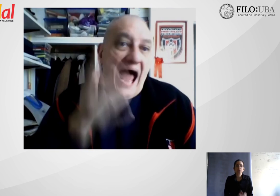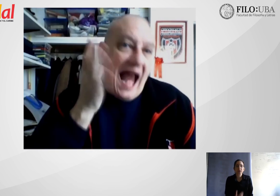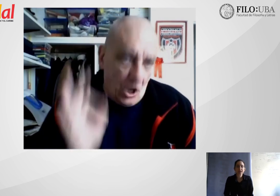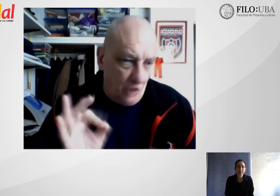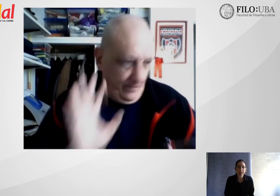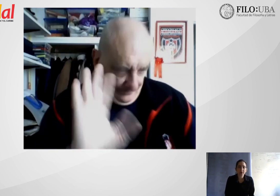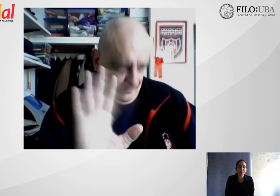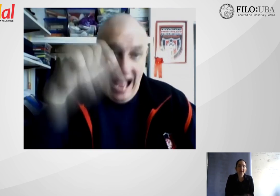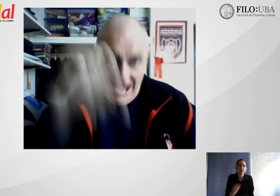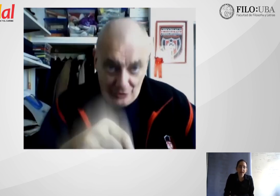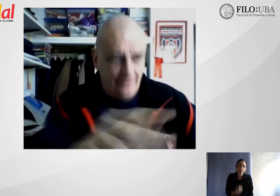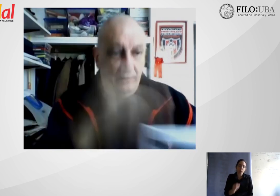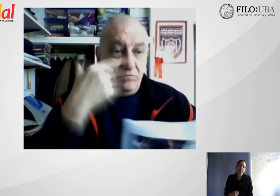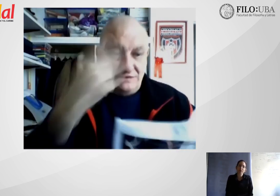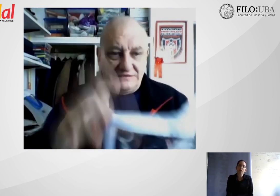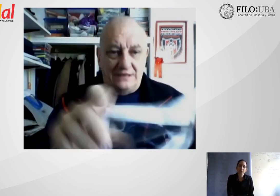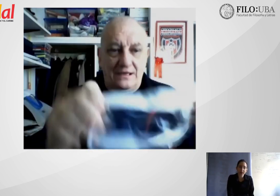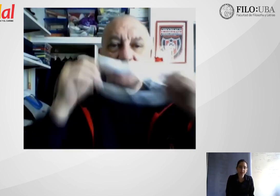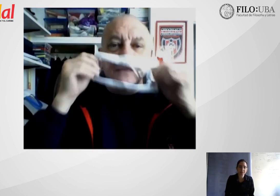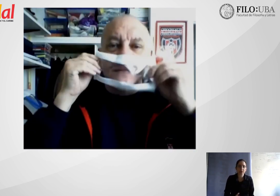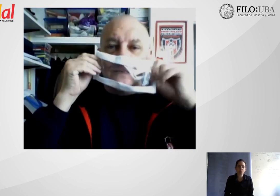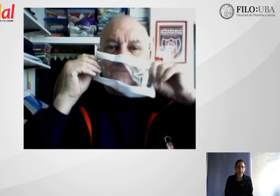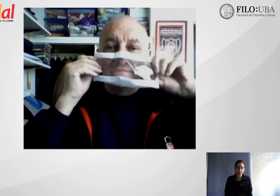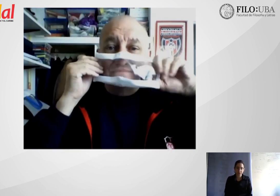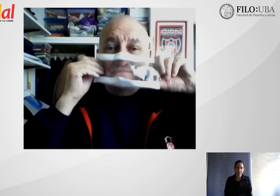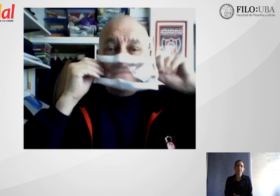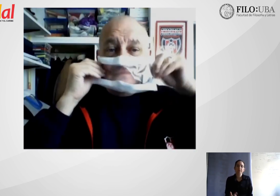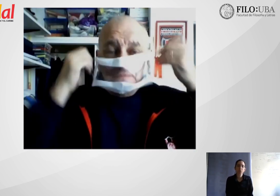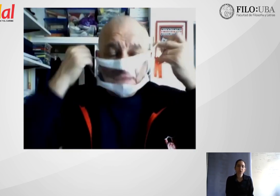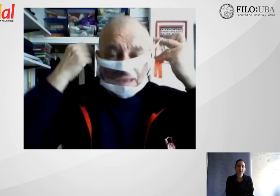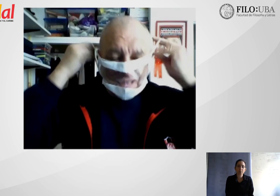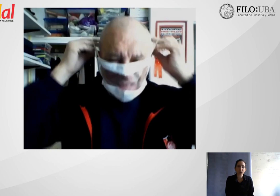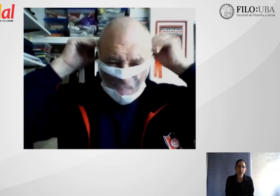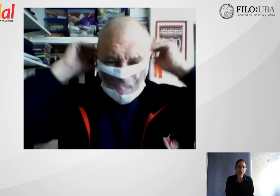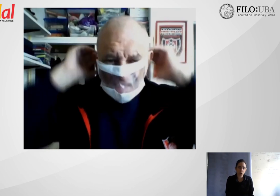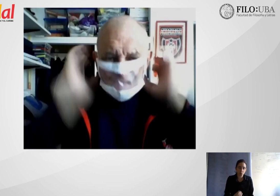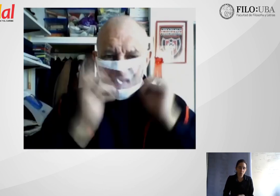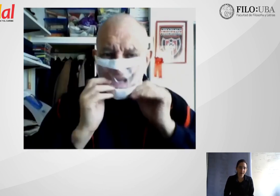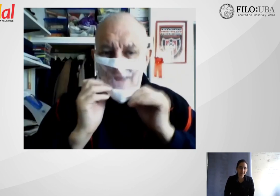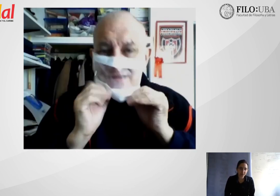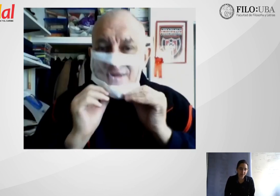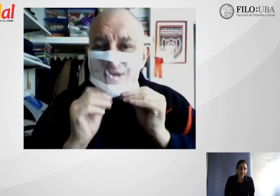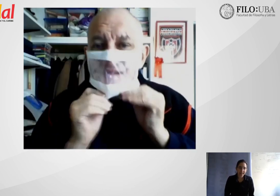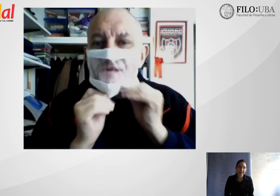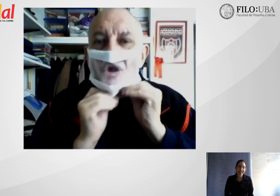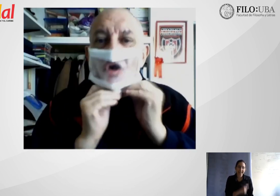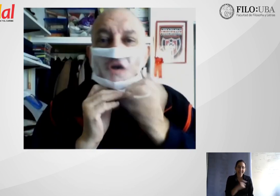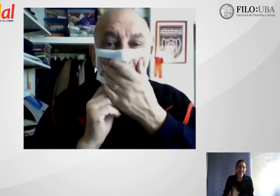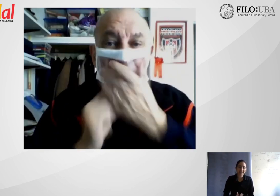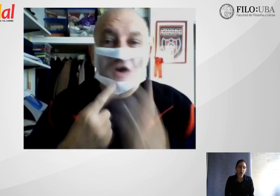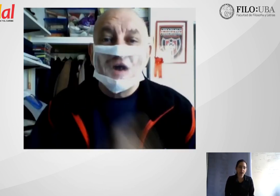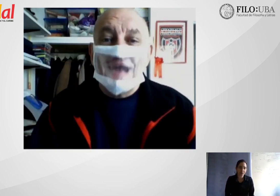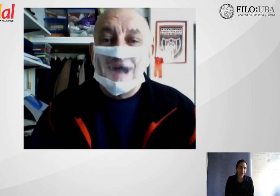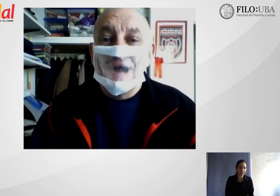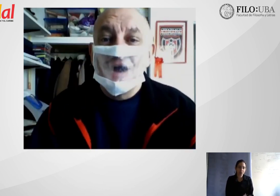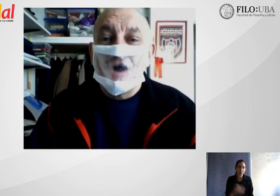que es una idea para poder mejorar, por lo menos en algún grado, el tema de la comunicación. Finucci se está poniendo un barbijo en el que se